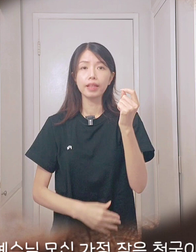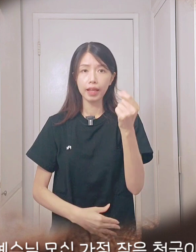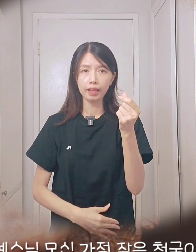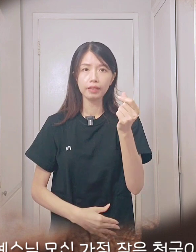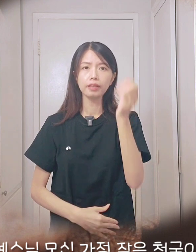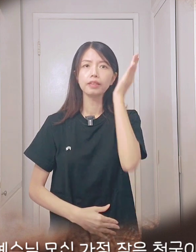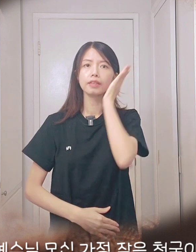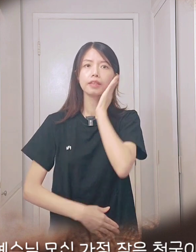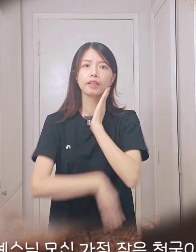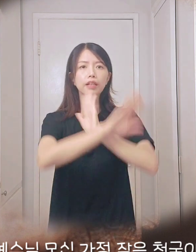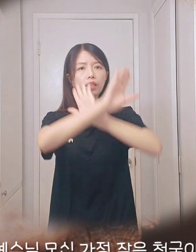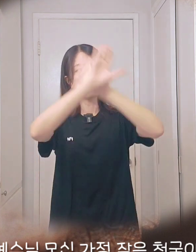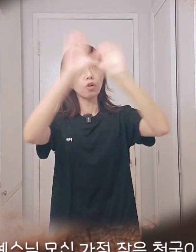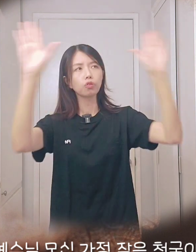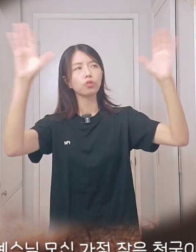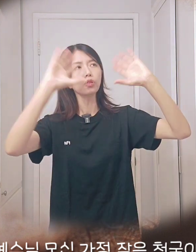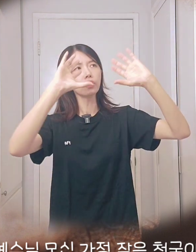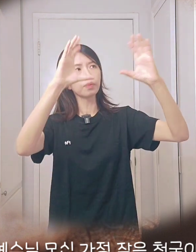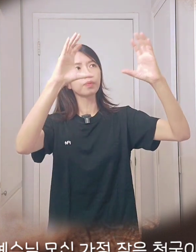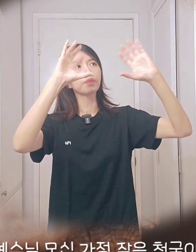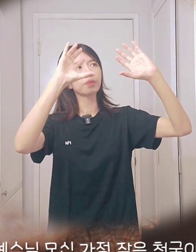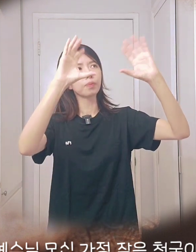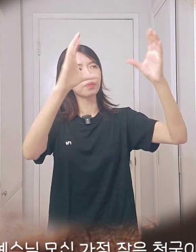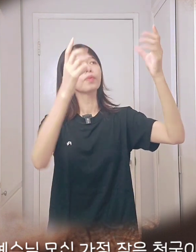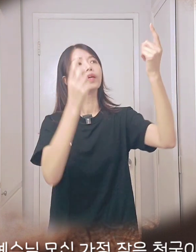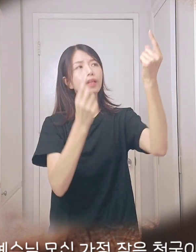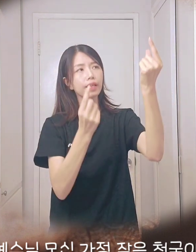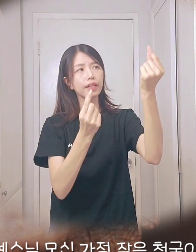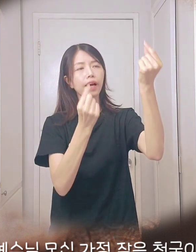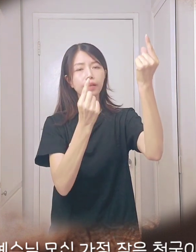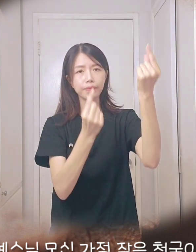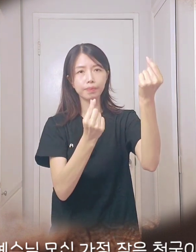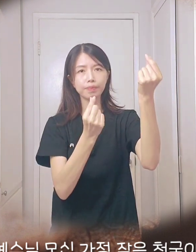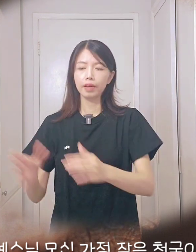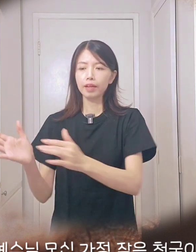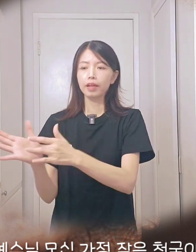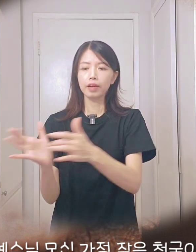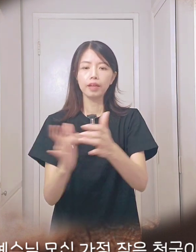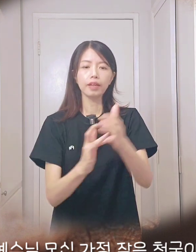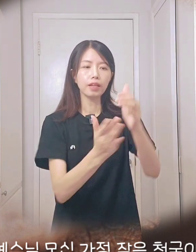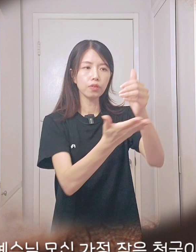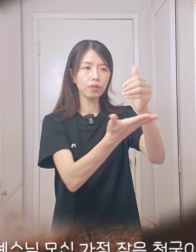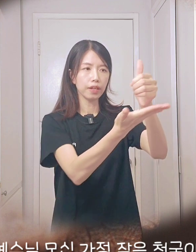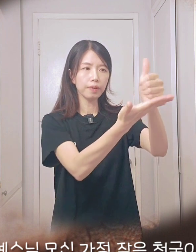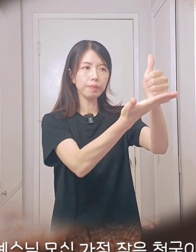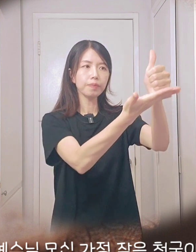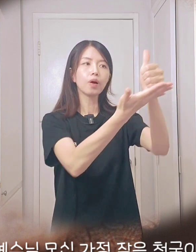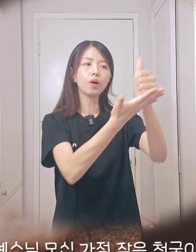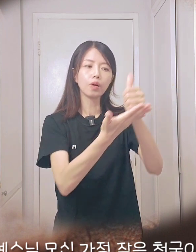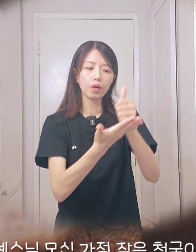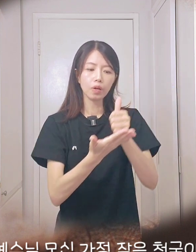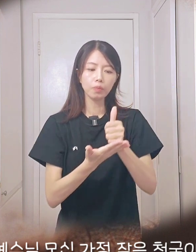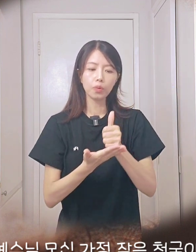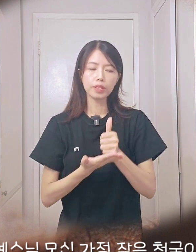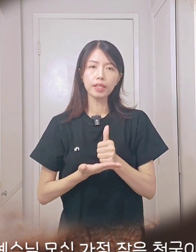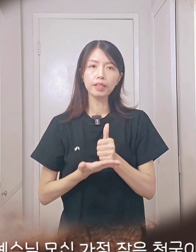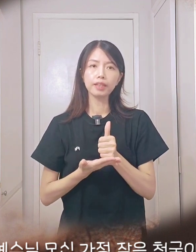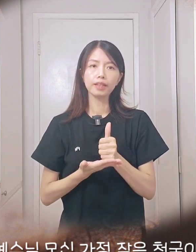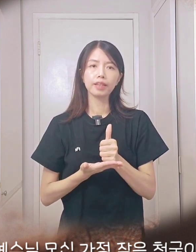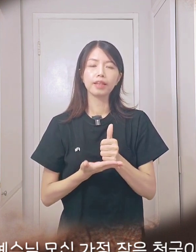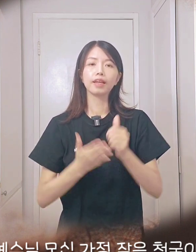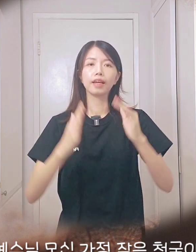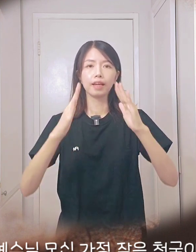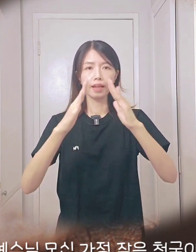작은 천국이라. 예수님